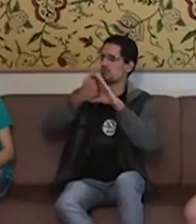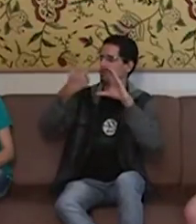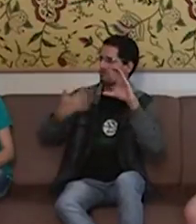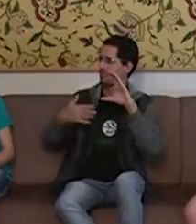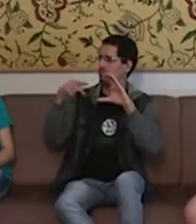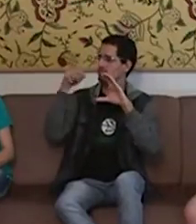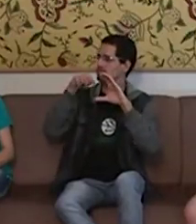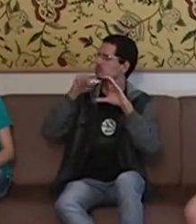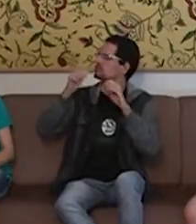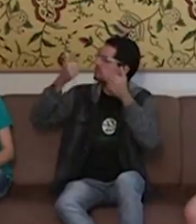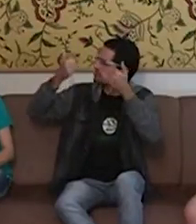contexto.